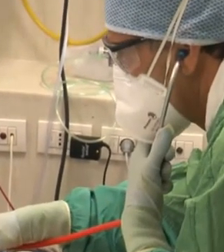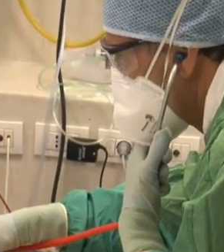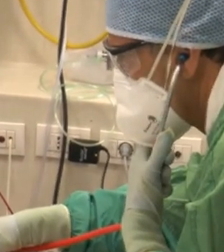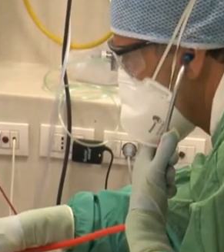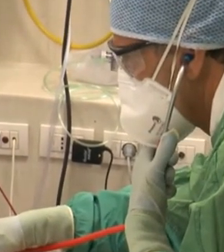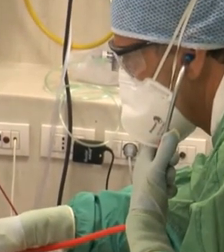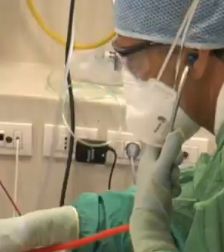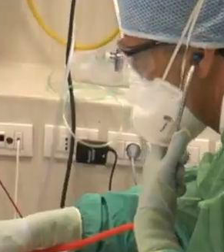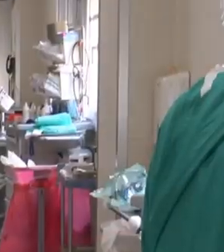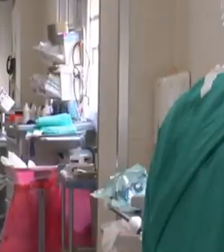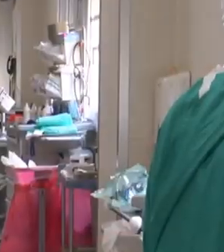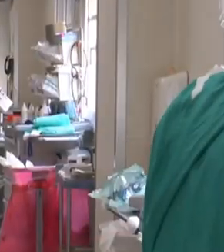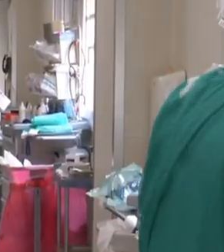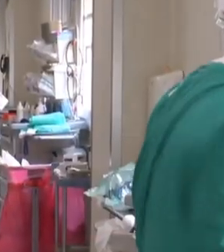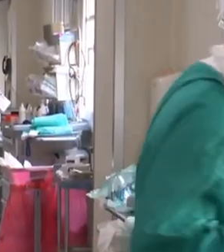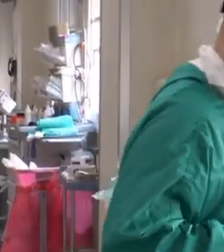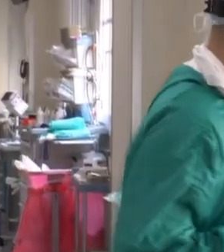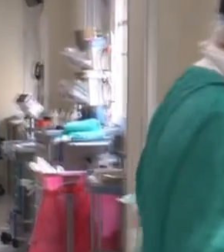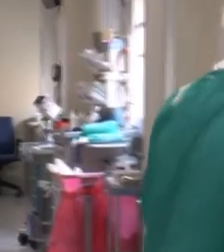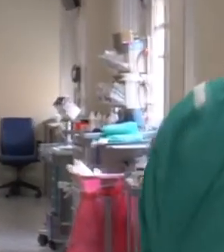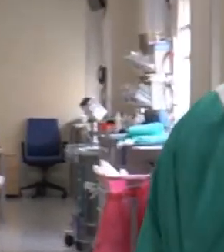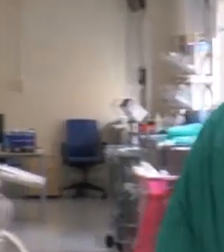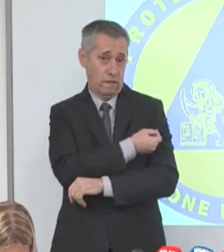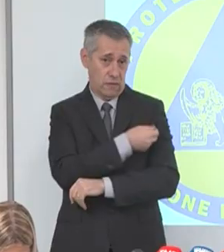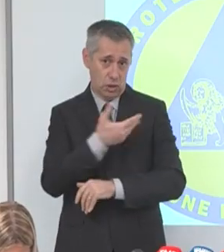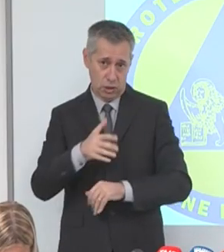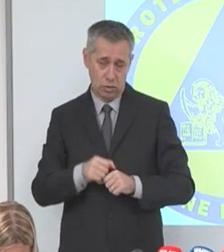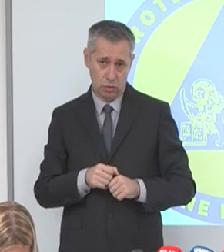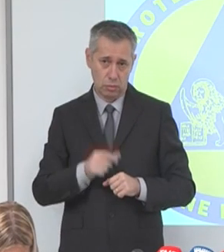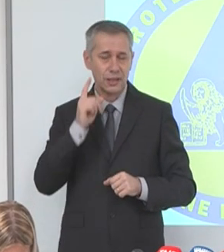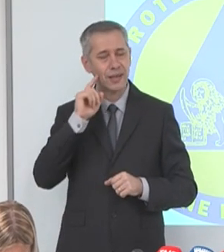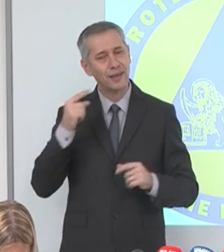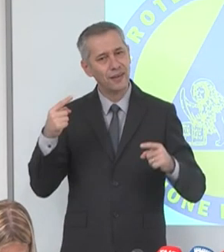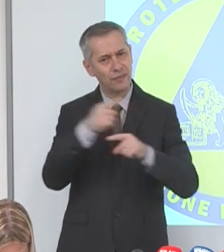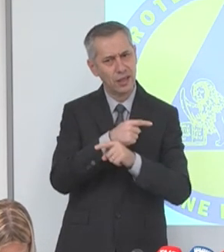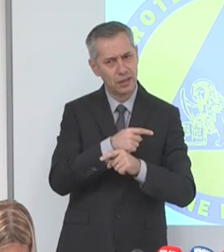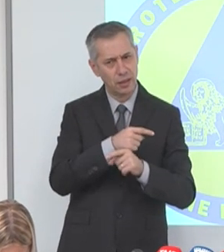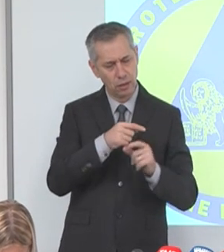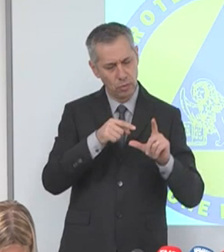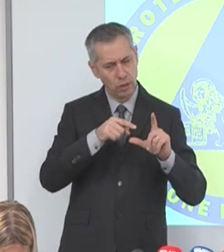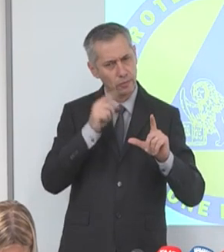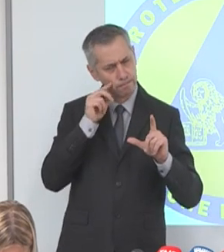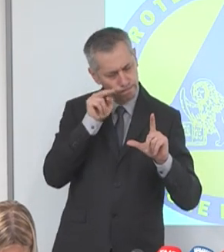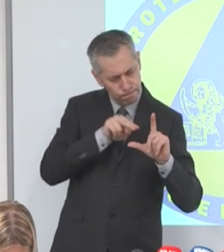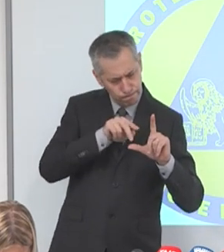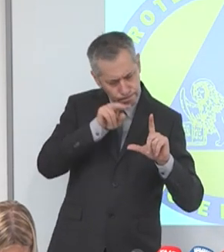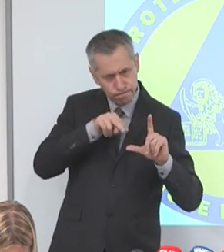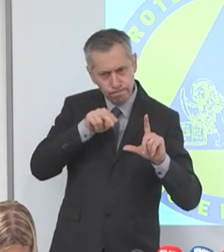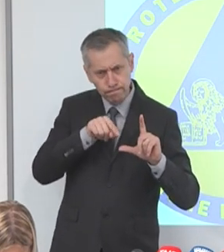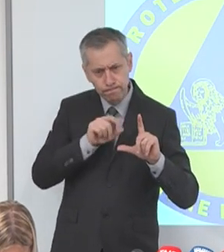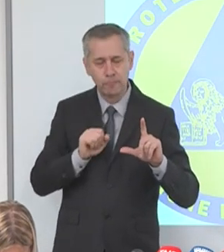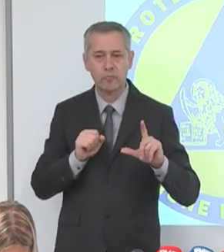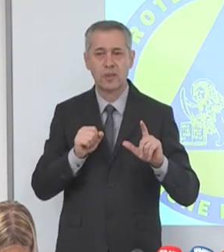ha meno di 50 anni nel 58% dei casi. Se noi guardiamo i pazienti che